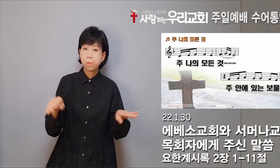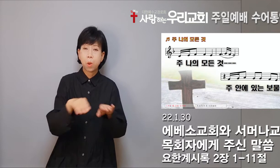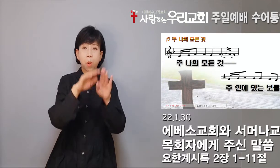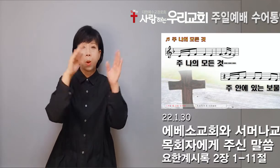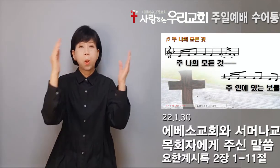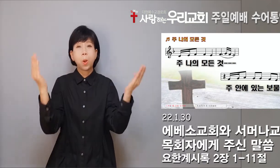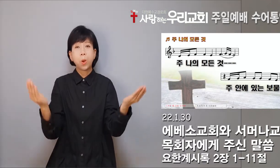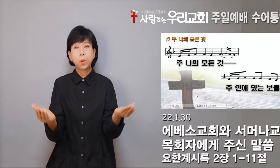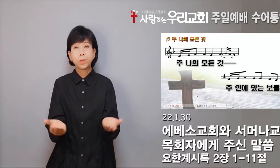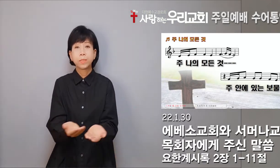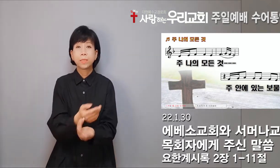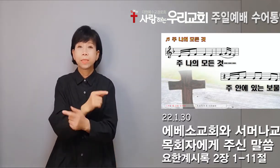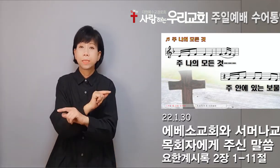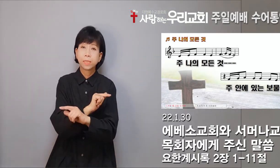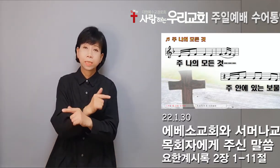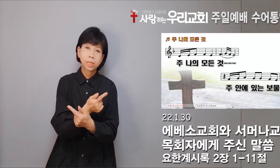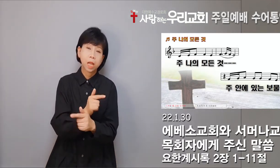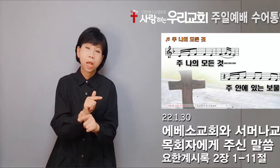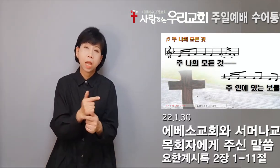모든 것